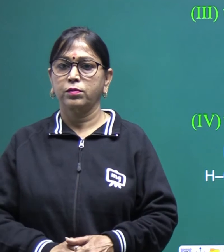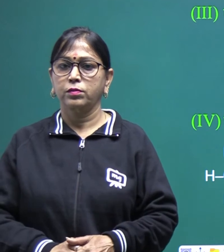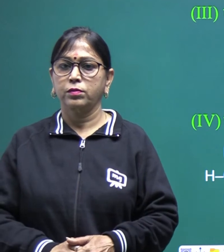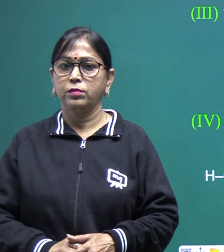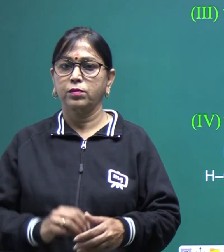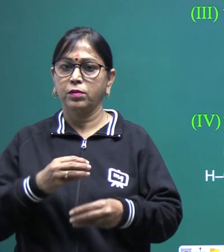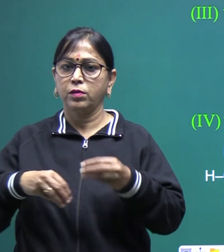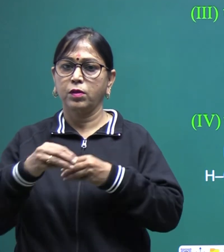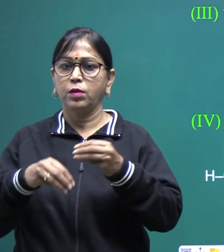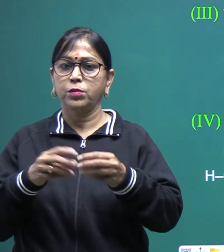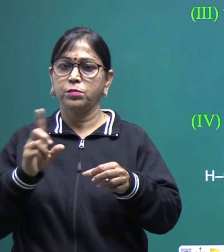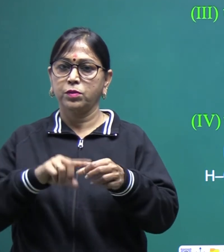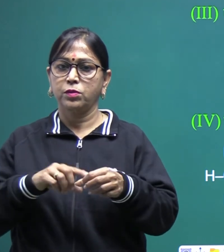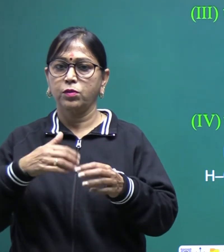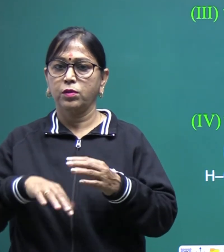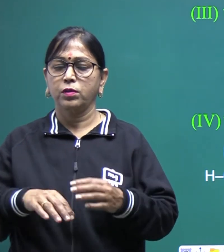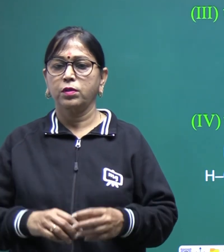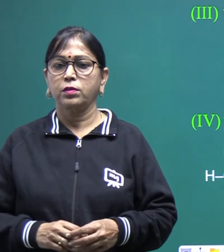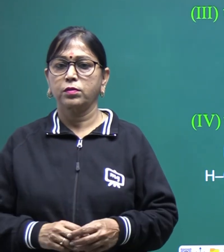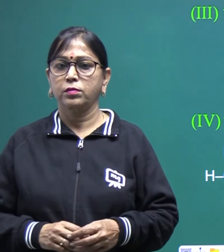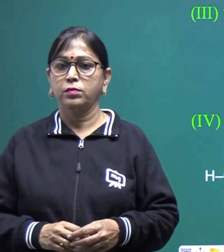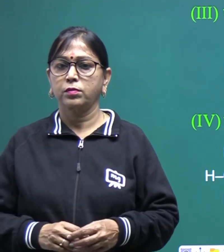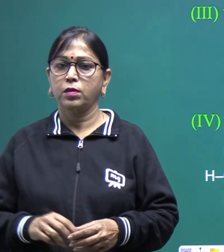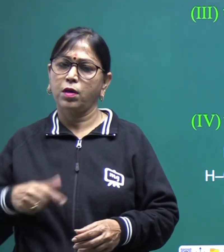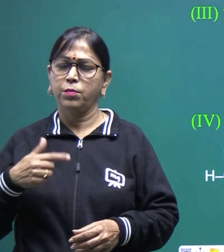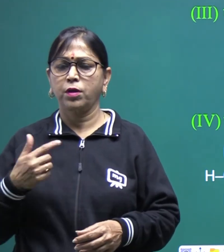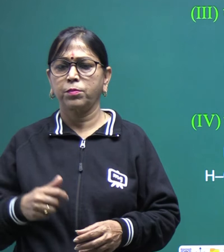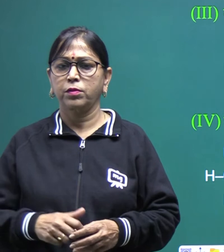आपस में संयोग कर अपना अपना